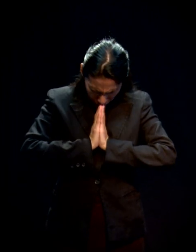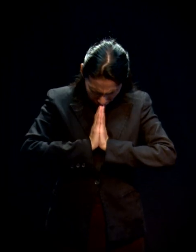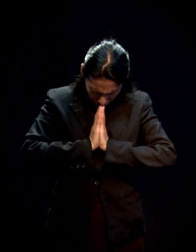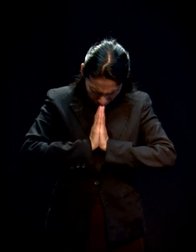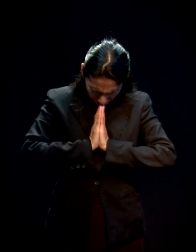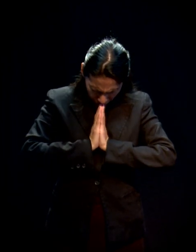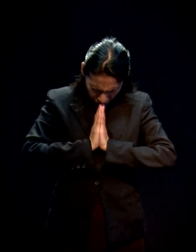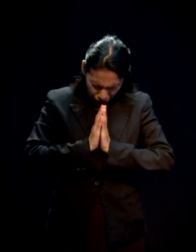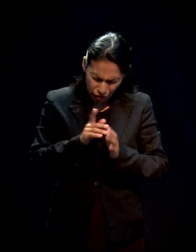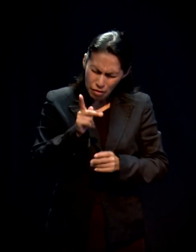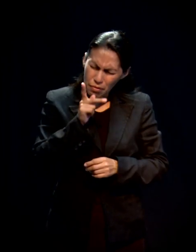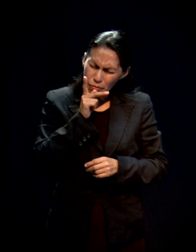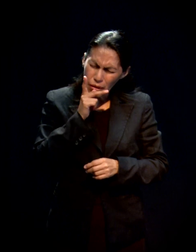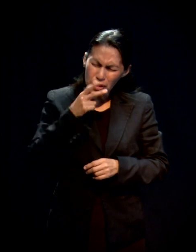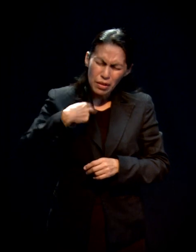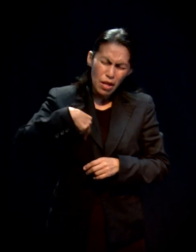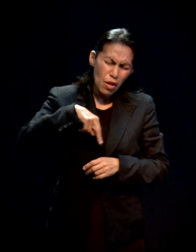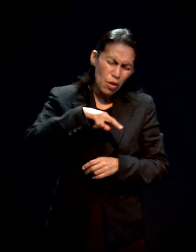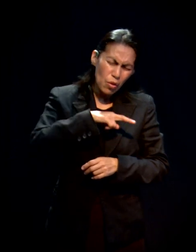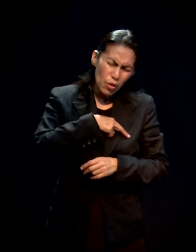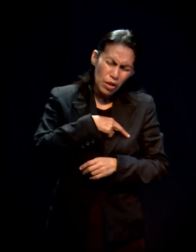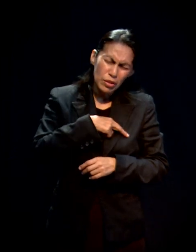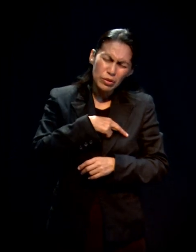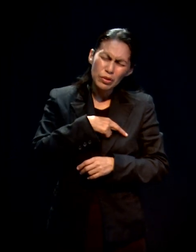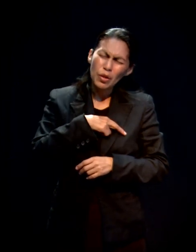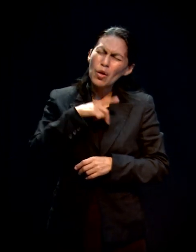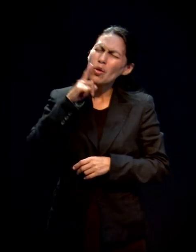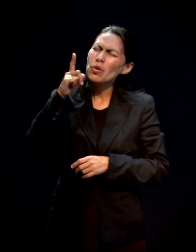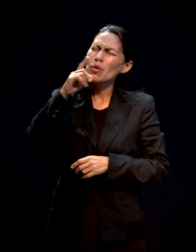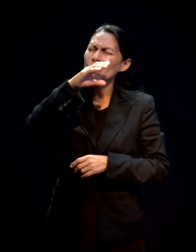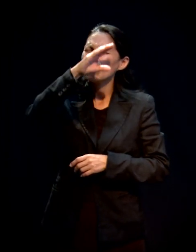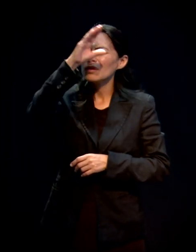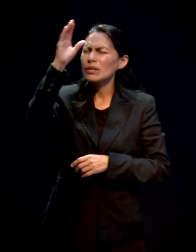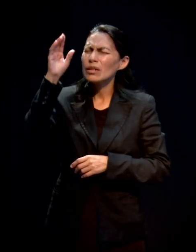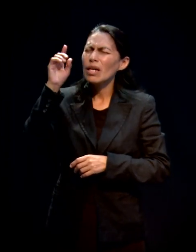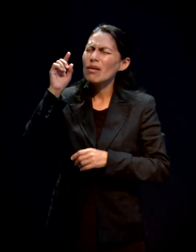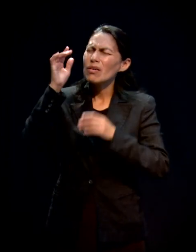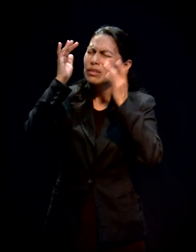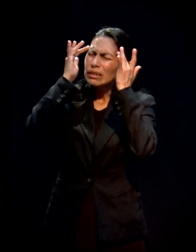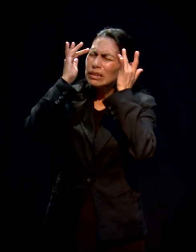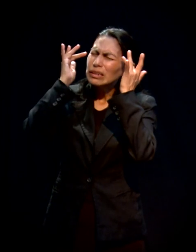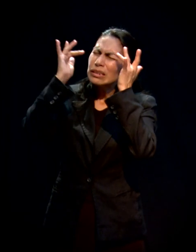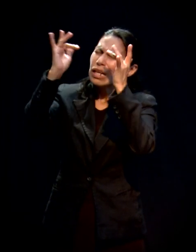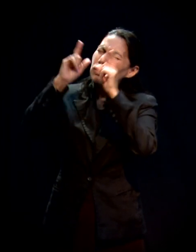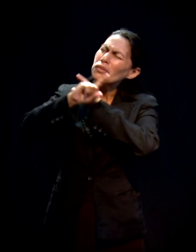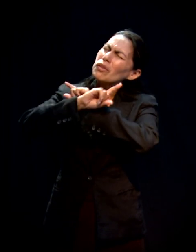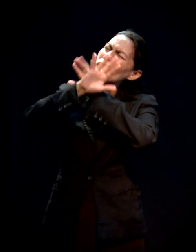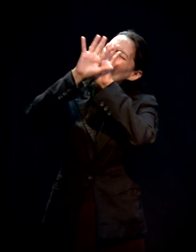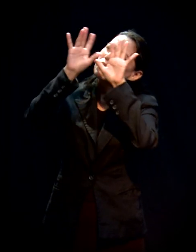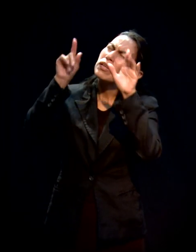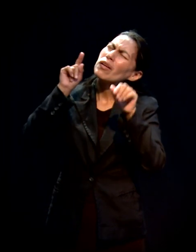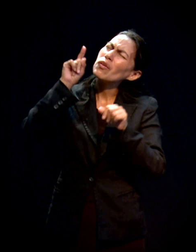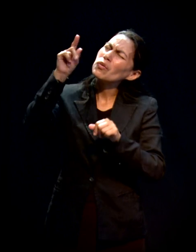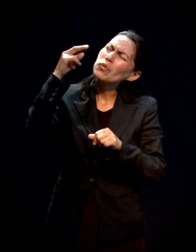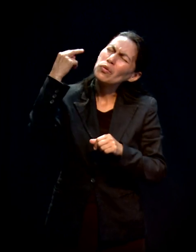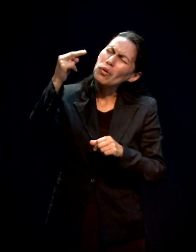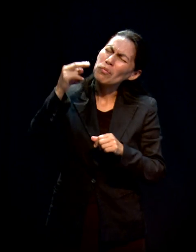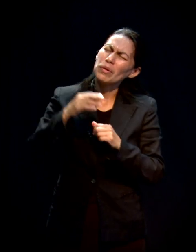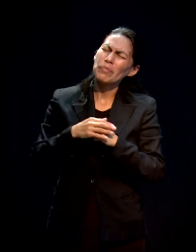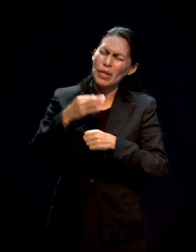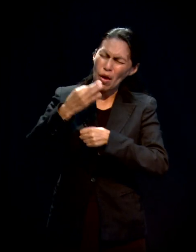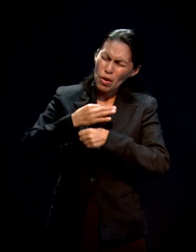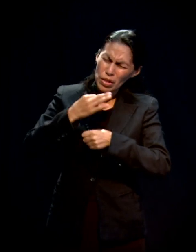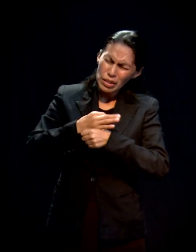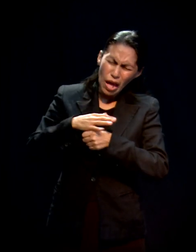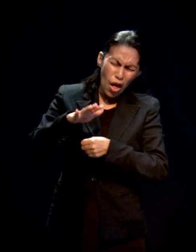padre nuestro que estás en los cielos santificado y glorifica usa tu santo y bendito nombre mi dios en esta hora de esta noche estamos